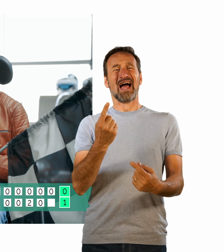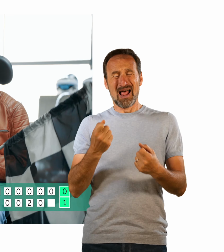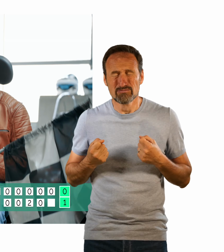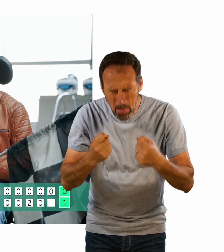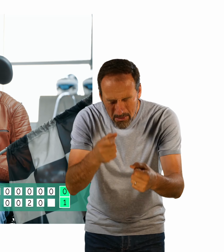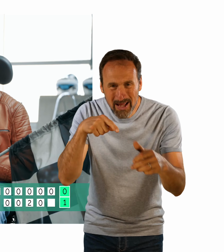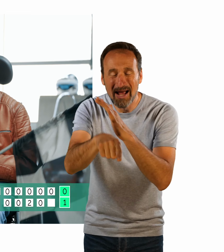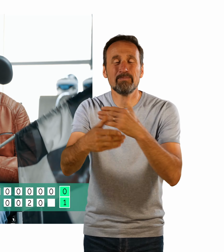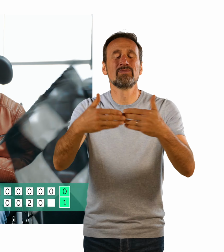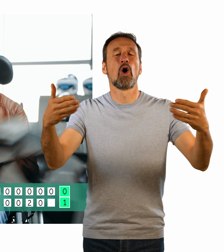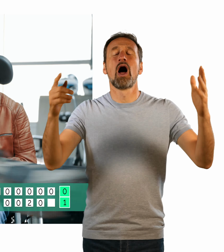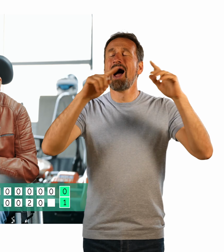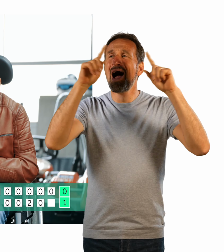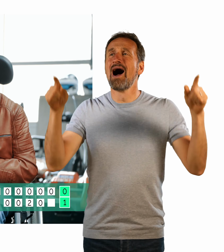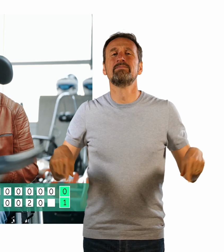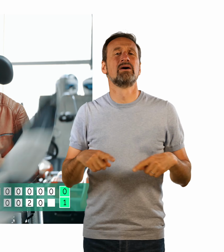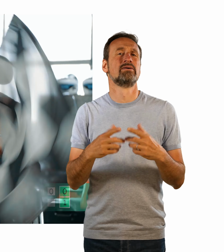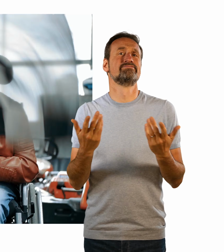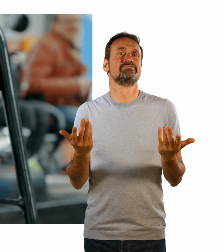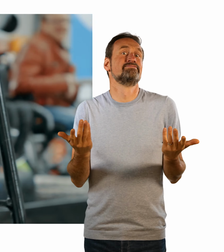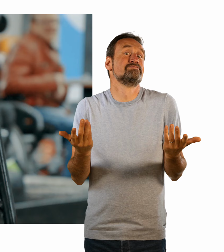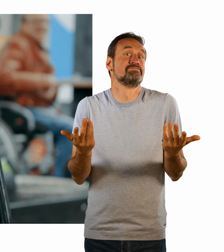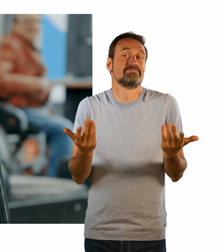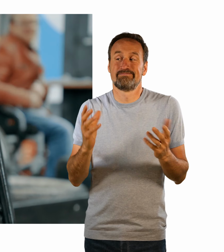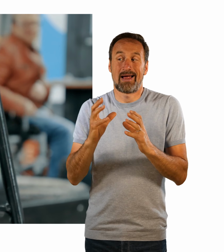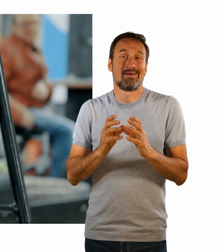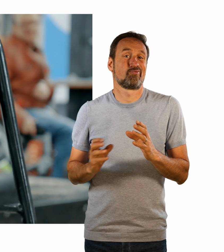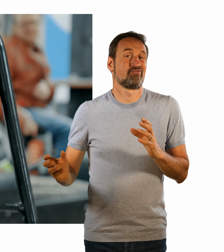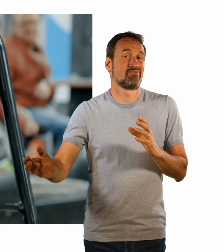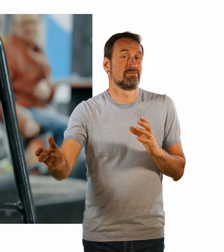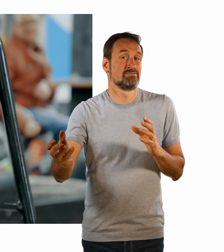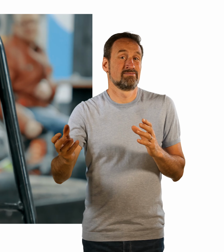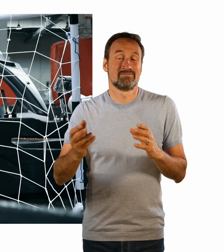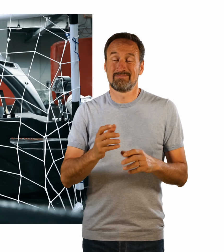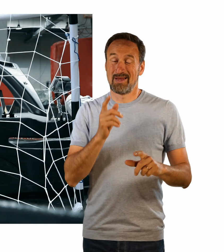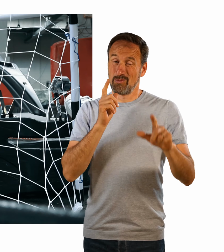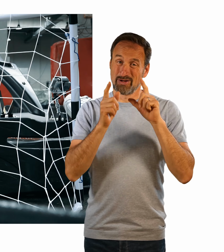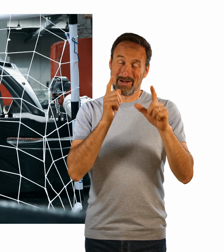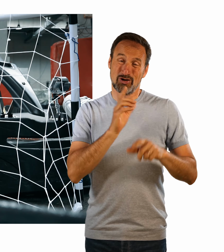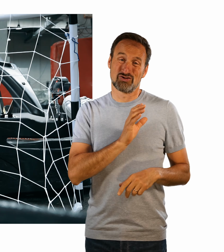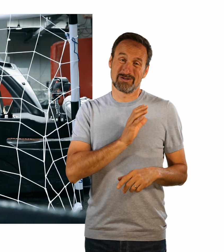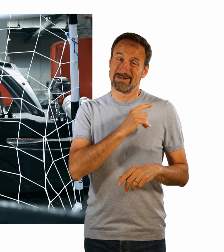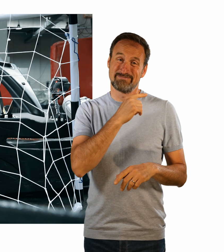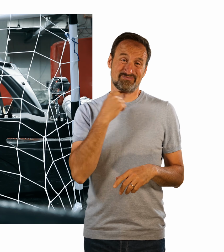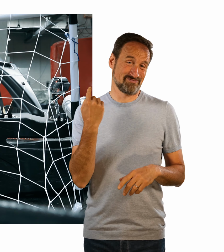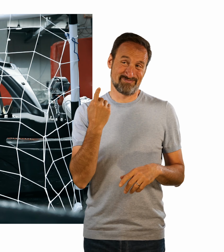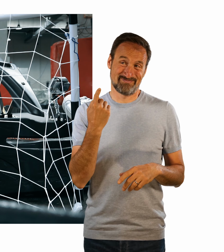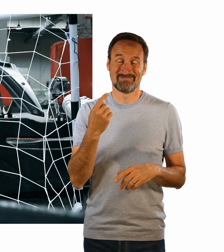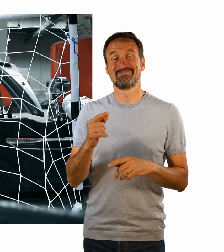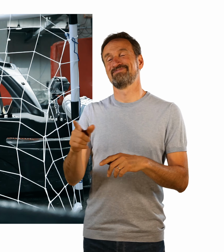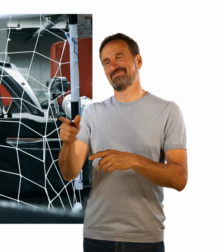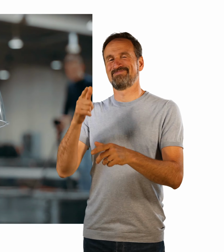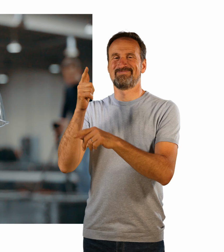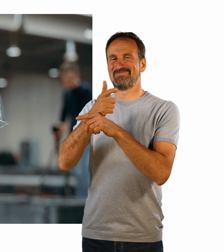Ball nicht. Und damit ist die Challenge verloren für die Moderatoren. Und das Redaktionsteam gewinnt Kartball. Meine